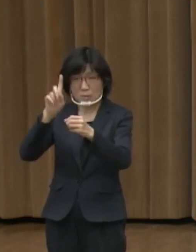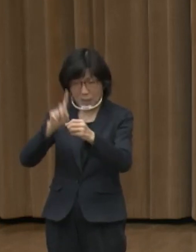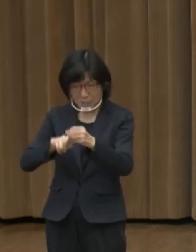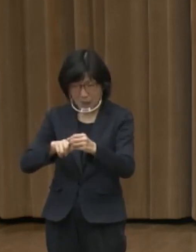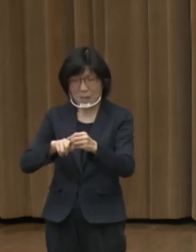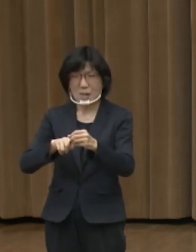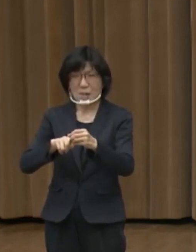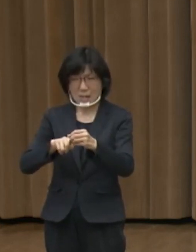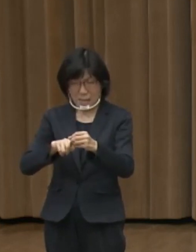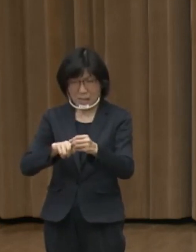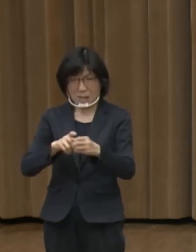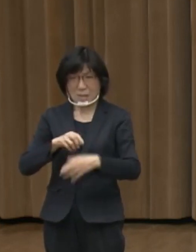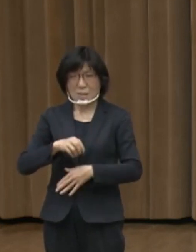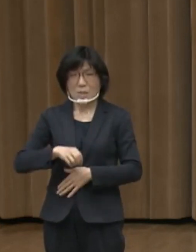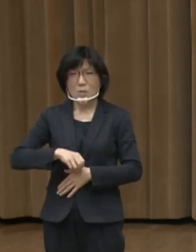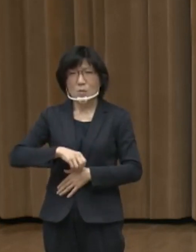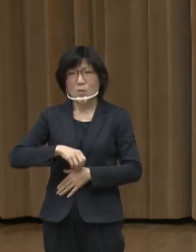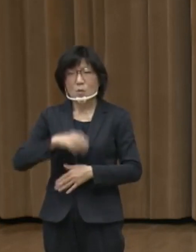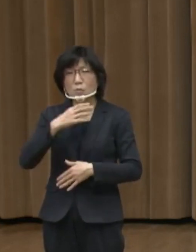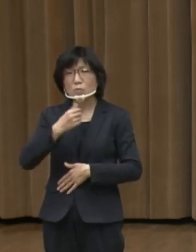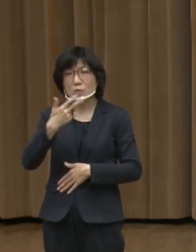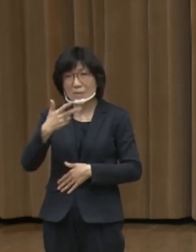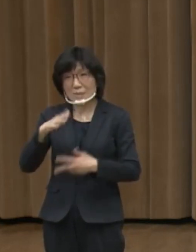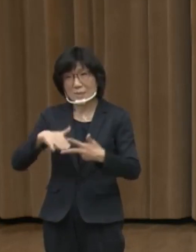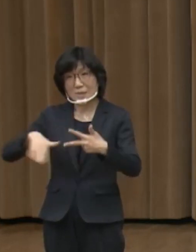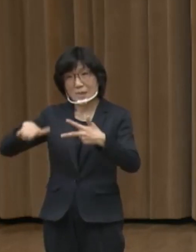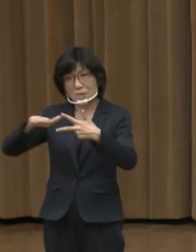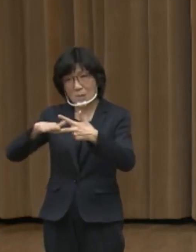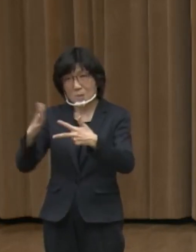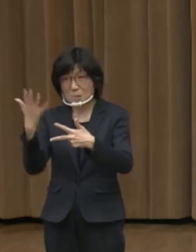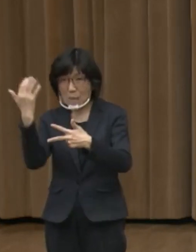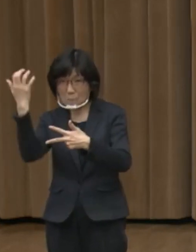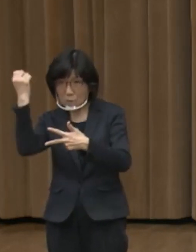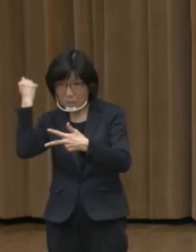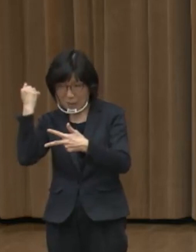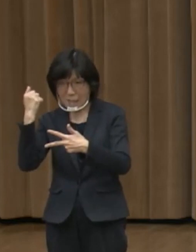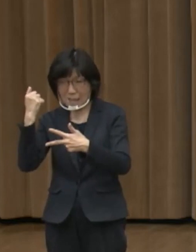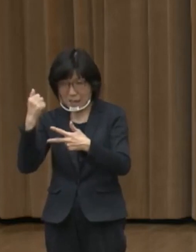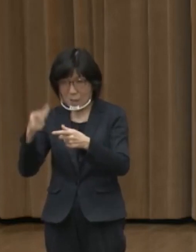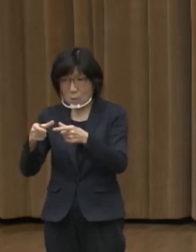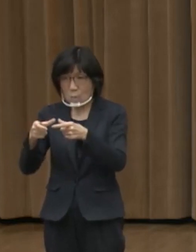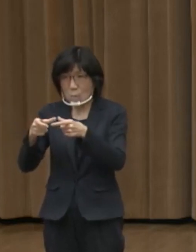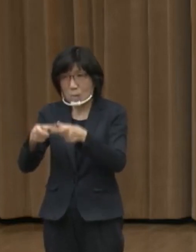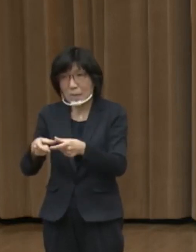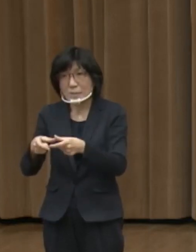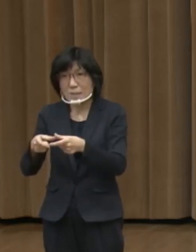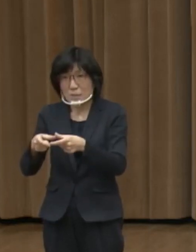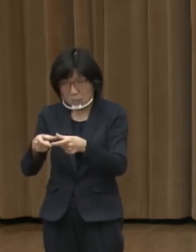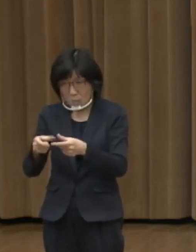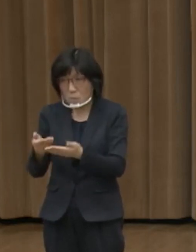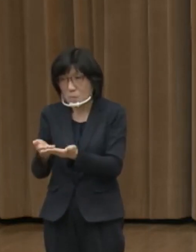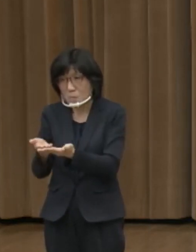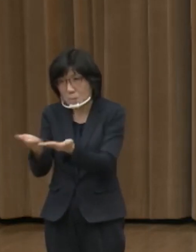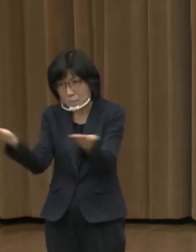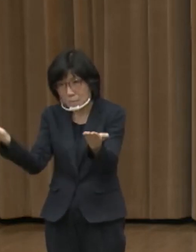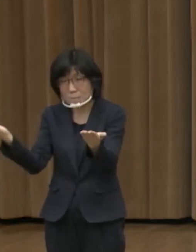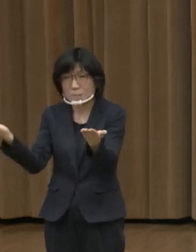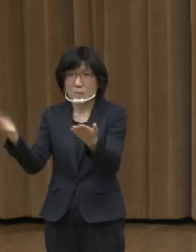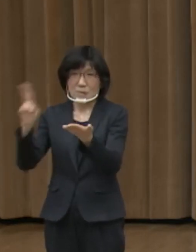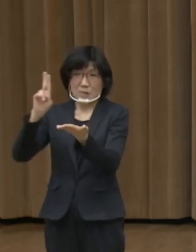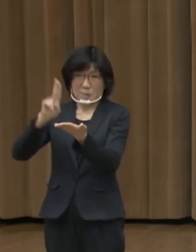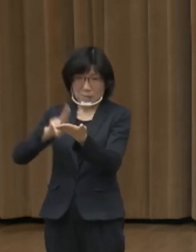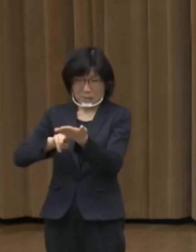クが高い方が入所する福祉施設にはあらかじめ抗原検査キットを配布をすることといたし